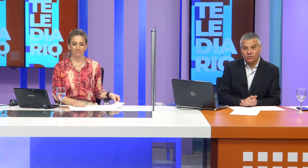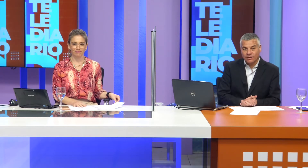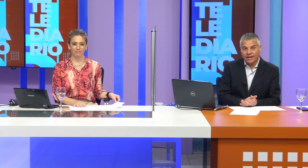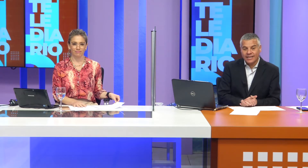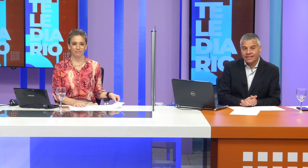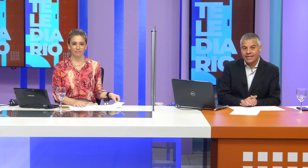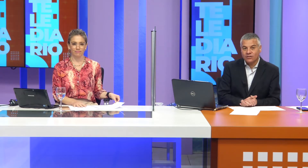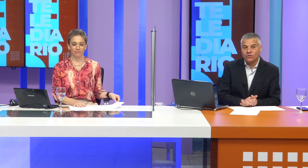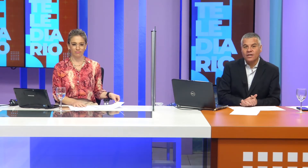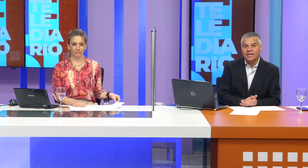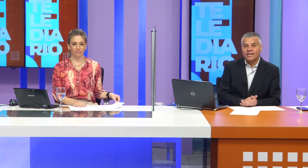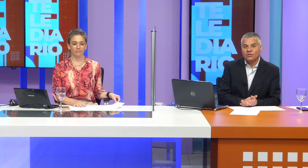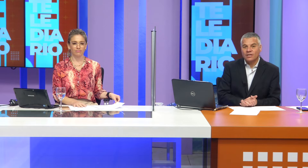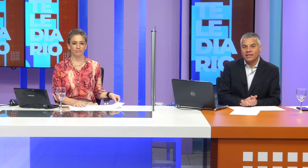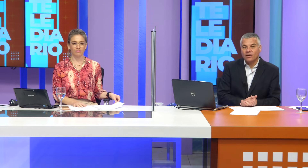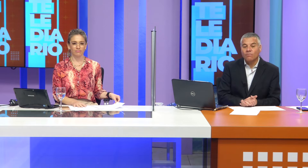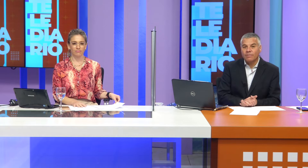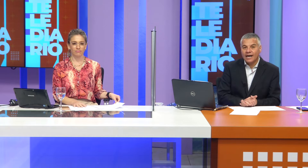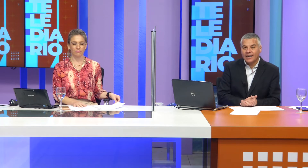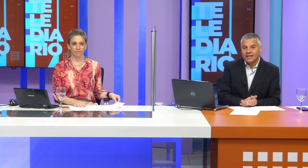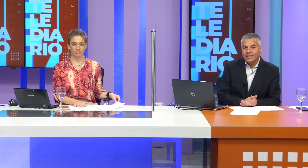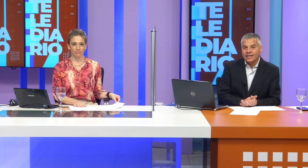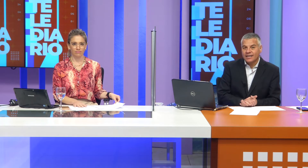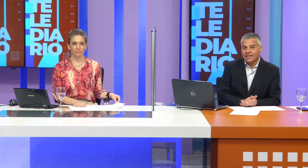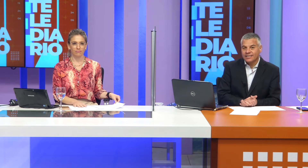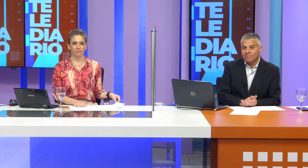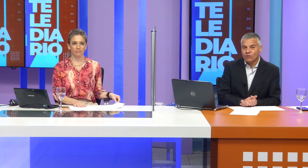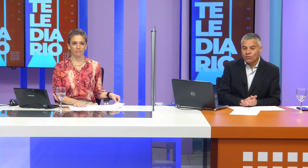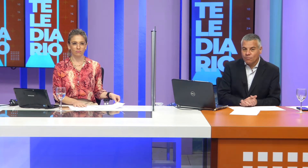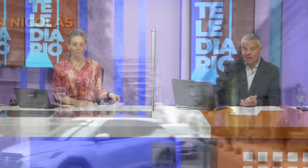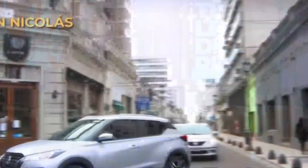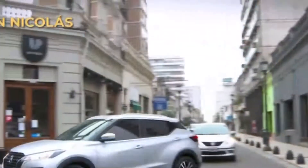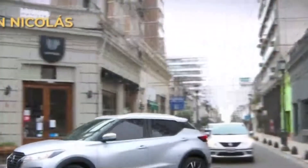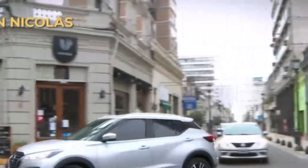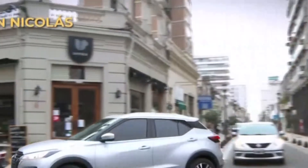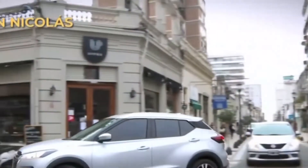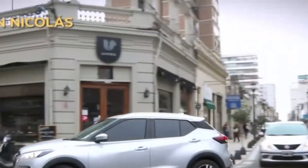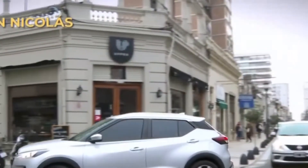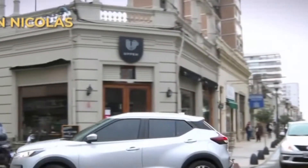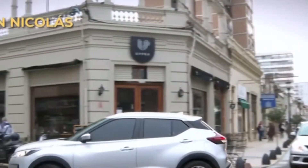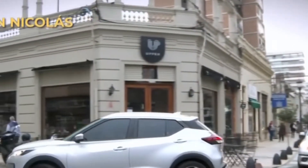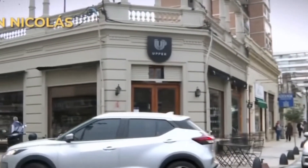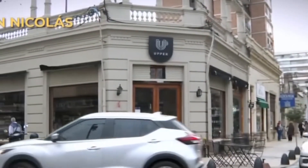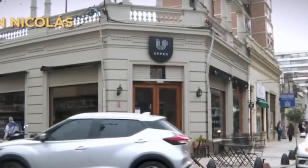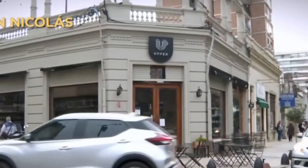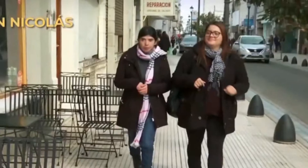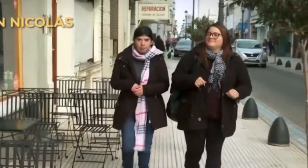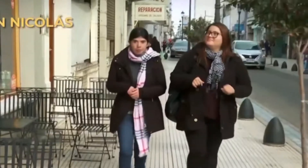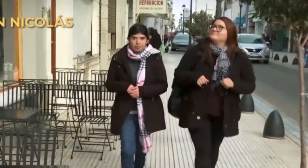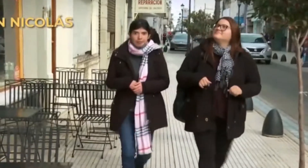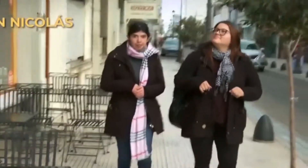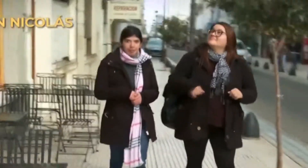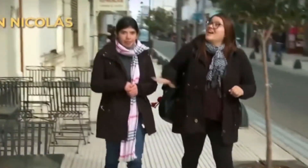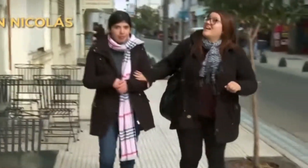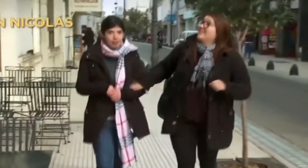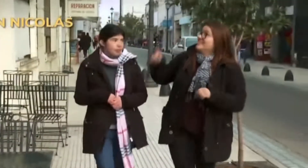inclusiva. En este caso, la historia de un bar que se preocupa por dar un servicio a aquellas personas que tengan